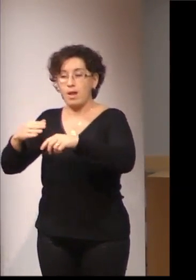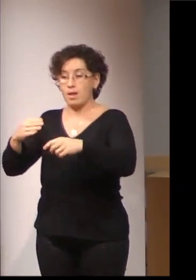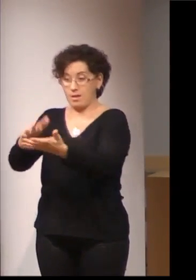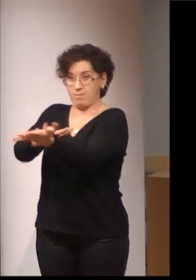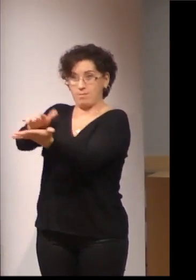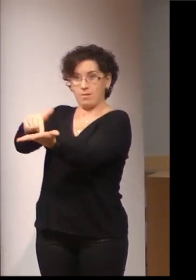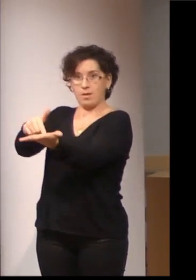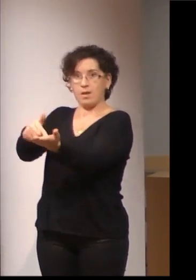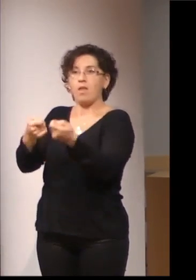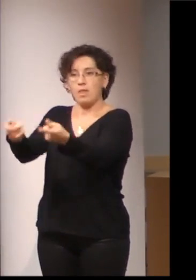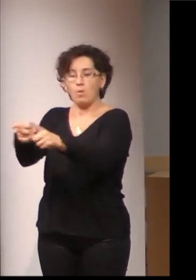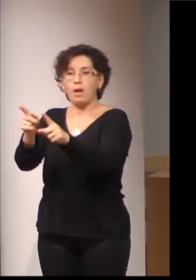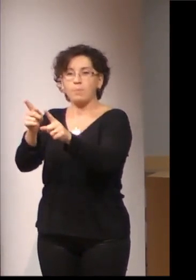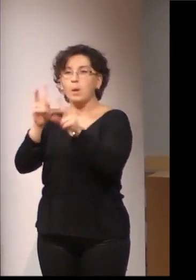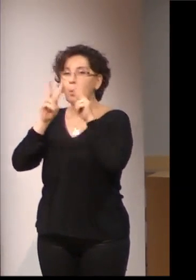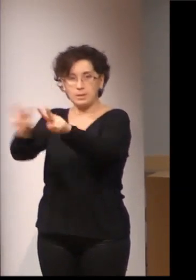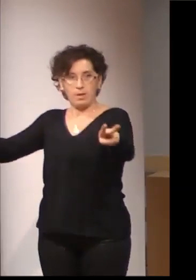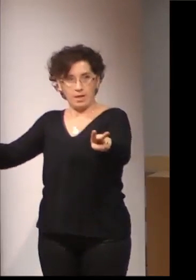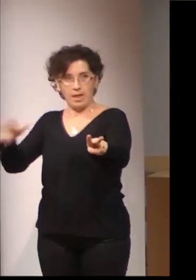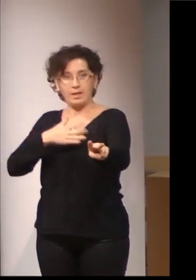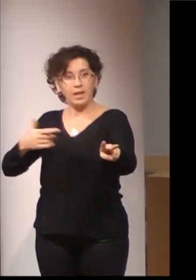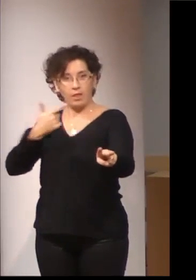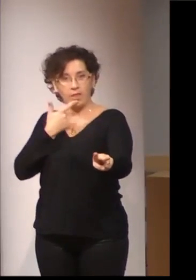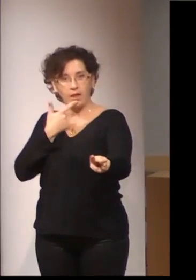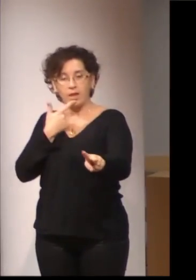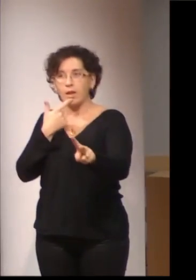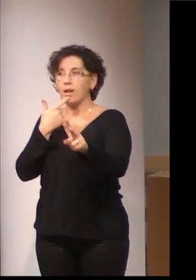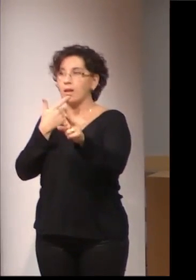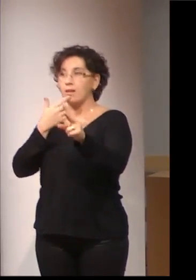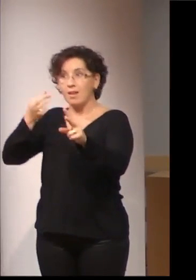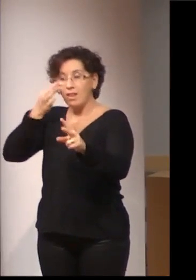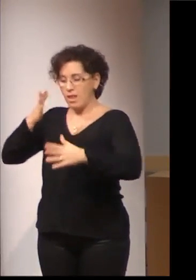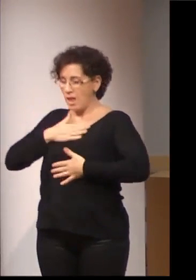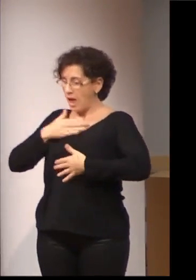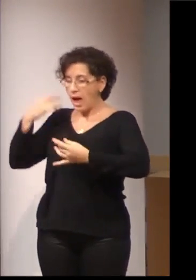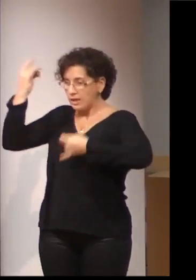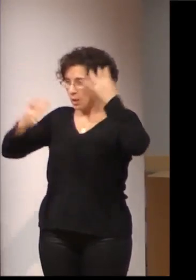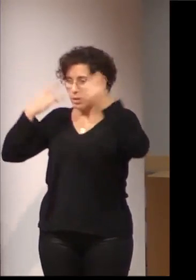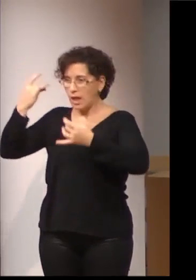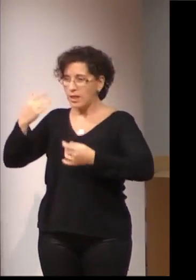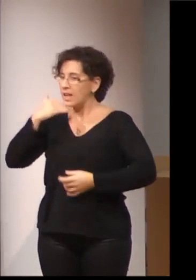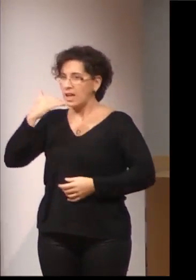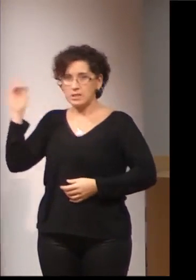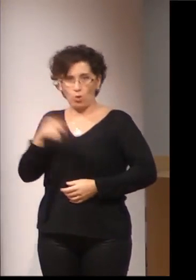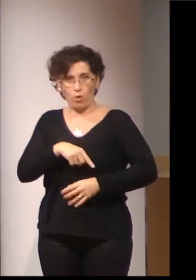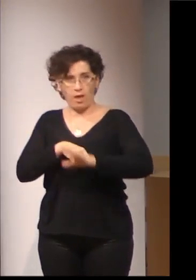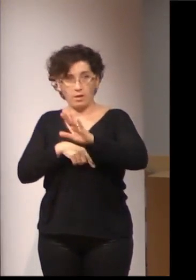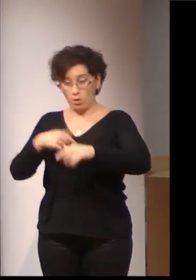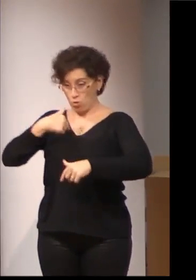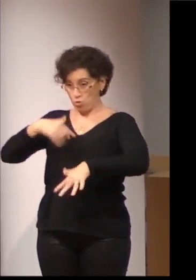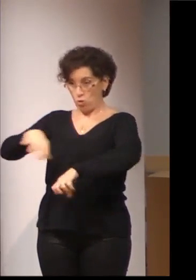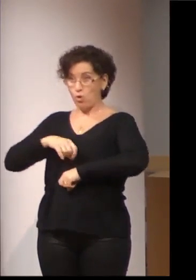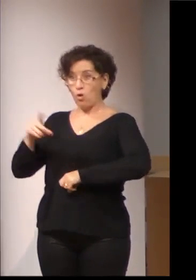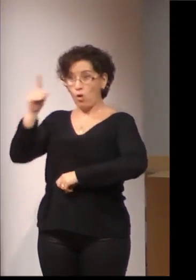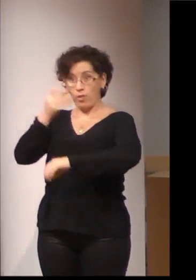en que la lengua de signos aparezca en casi todas nuestras actividades. De hecho, desde que yo soy decano en la Facultad de